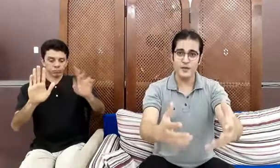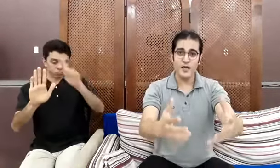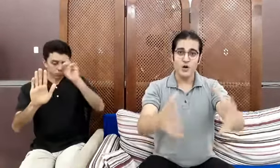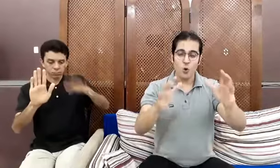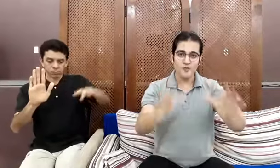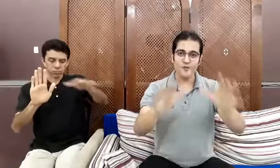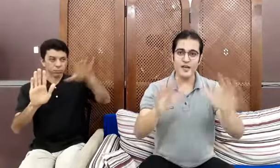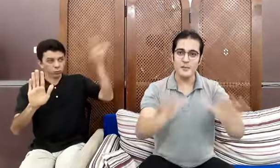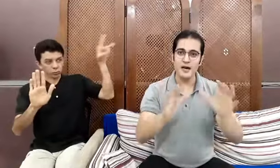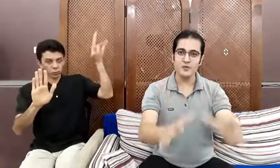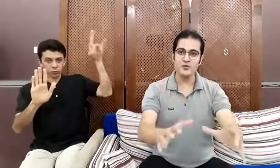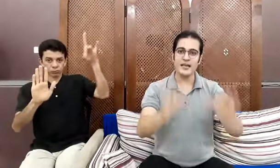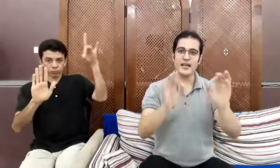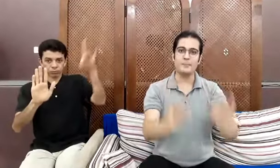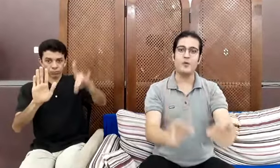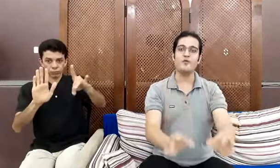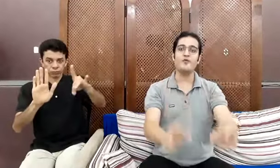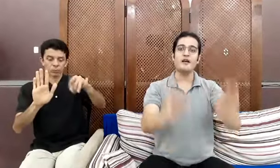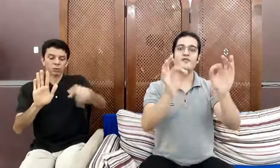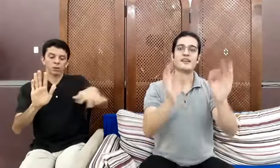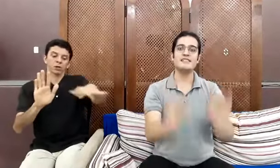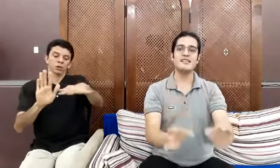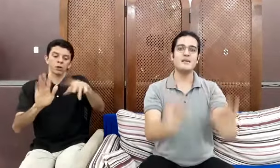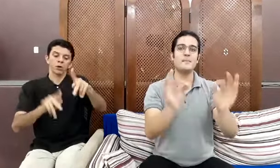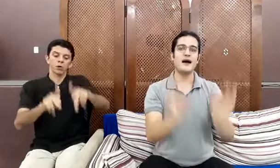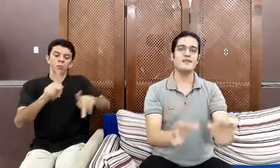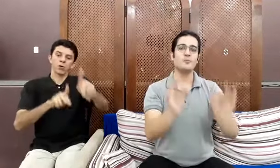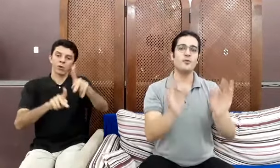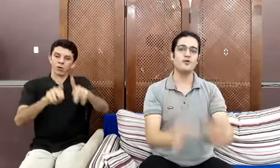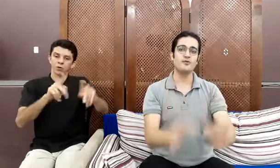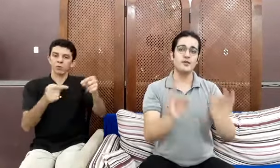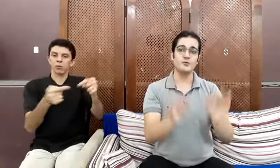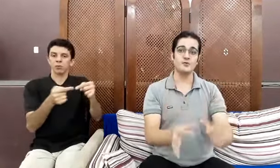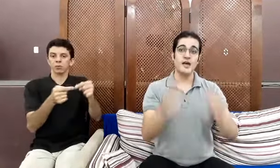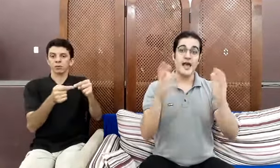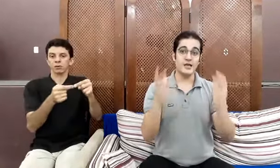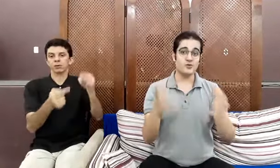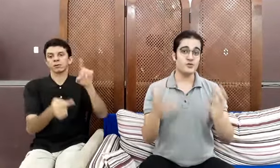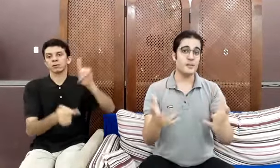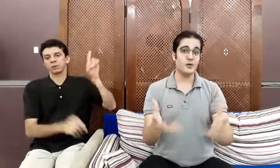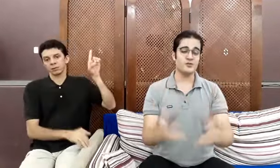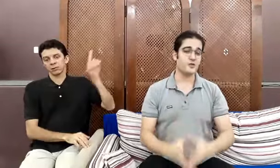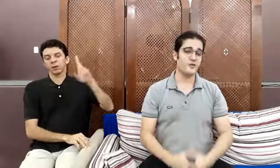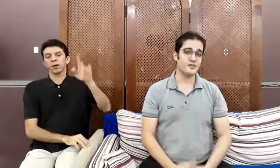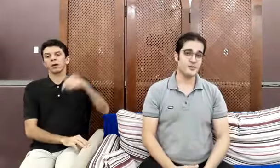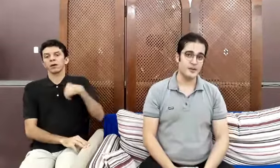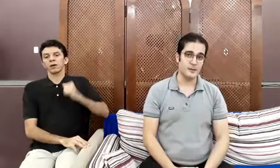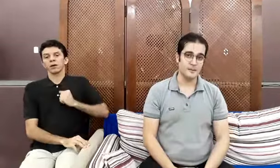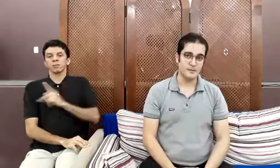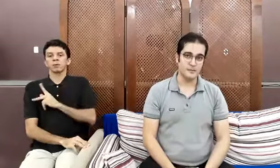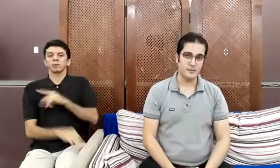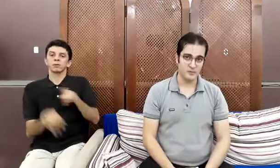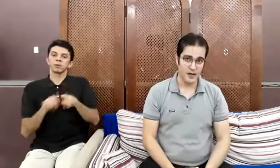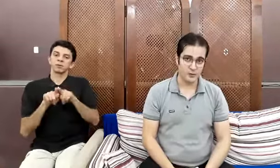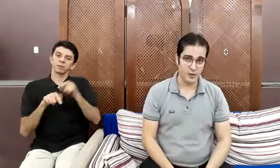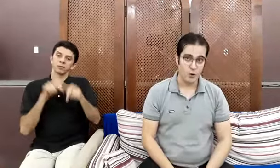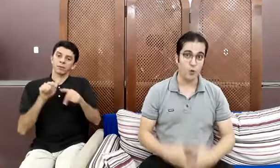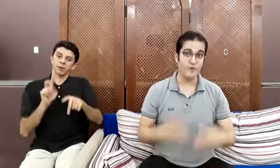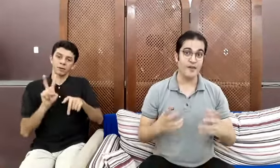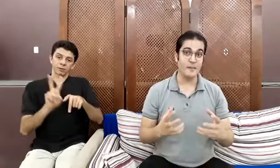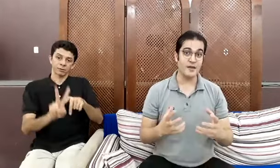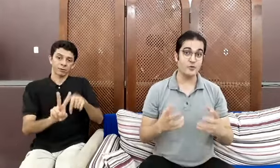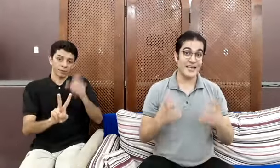povo, confirmando que aquele povo fazia parte do povo de Deus. É isso que os apóstolos estão fazendo aqui,